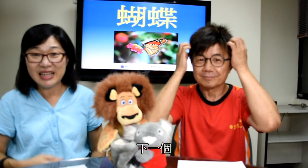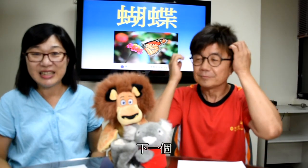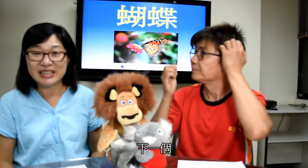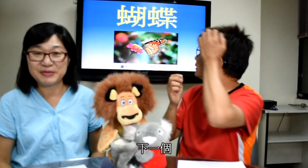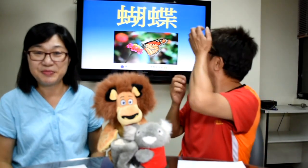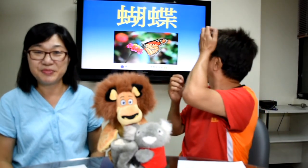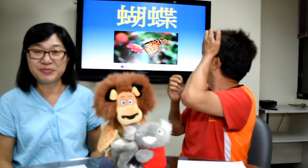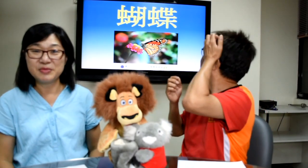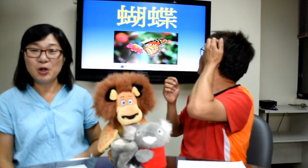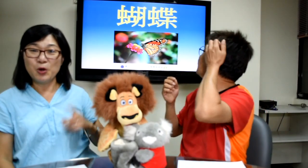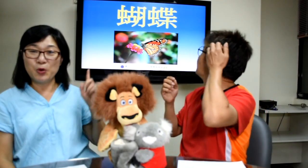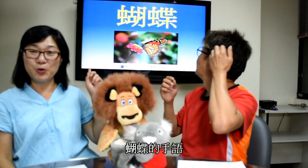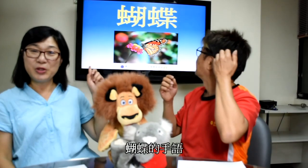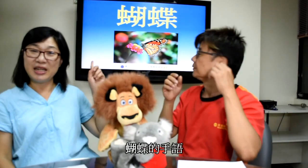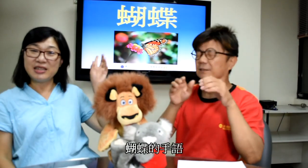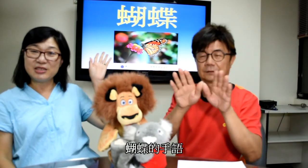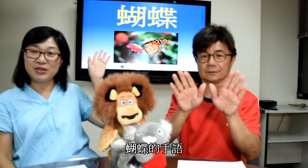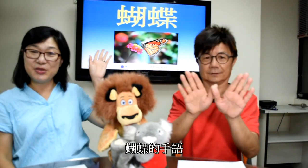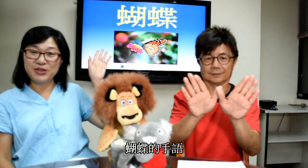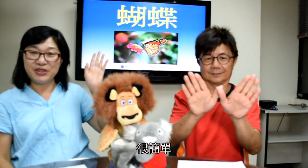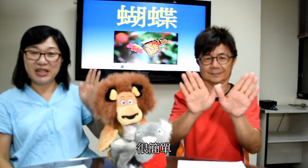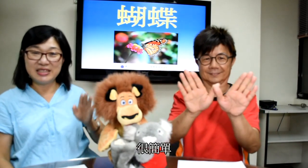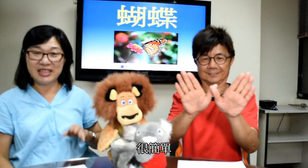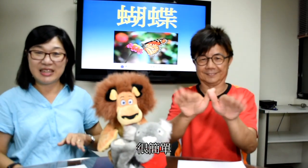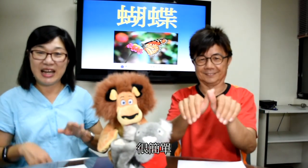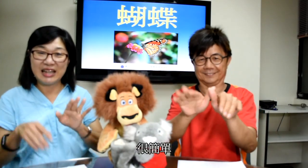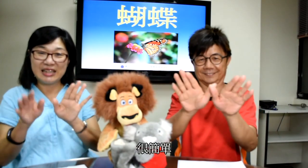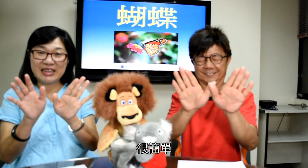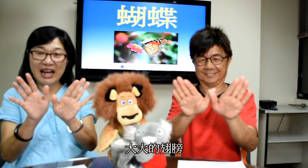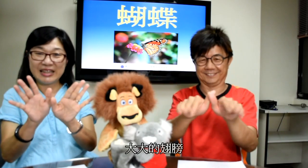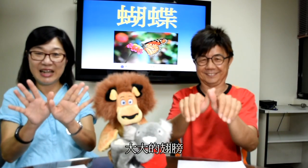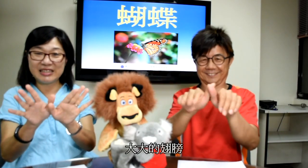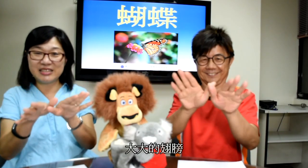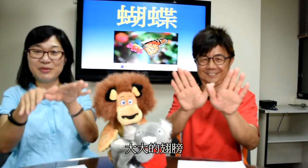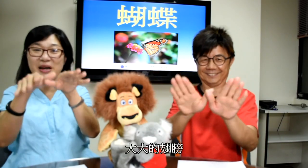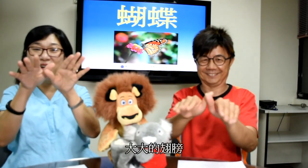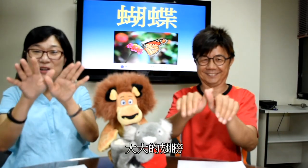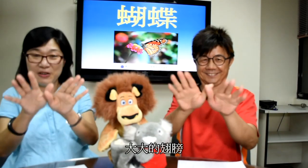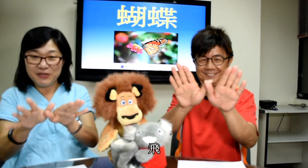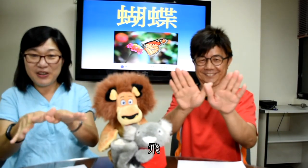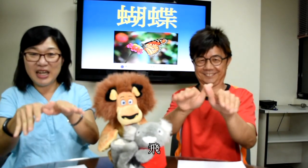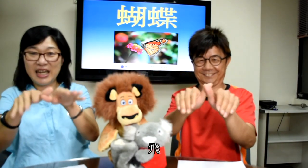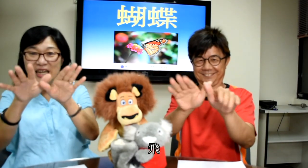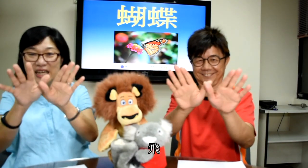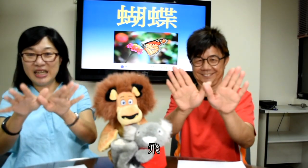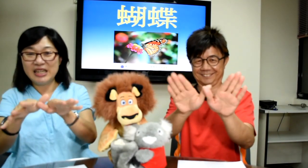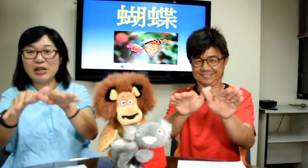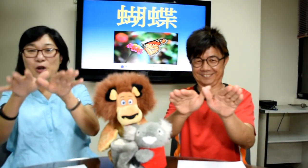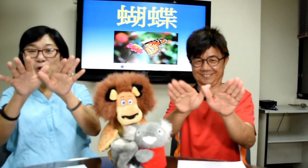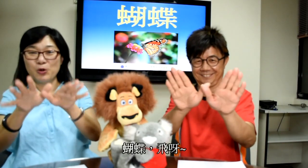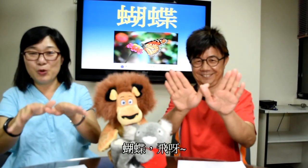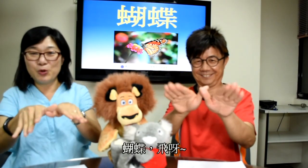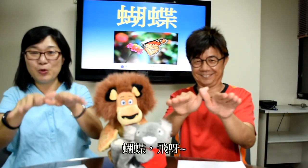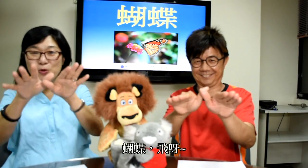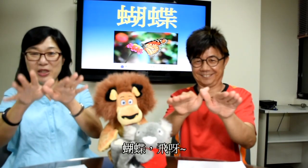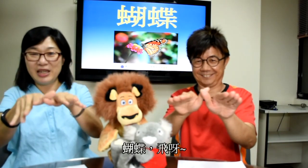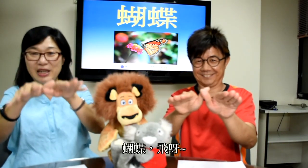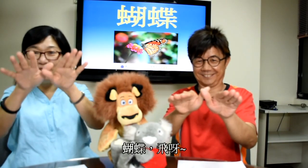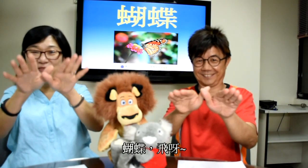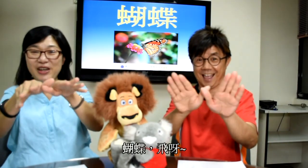个蝴蝶的手语，很简单，大大的翅膀飞，蝴蝶